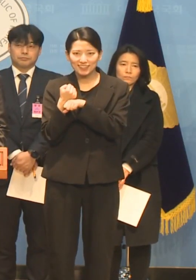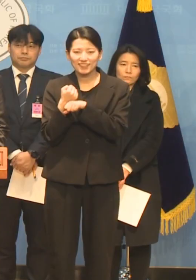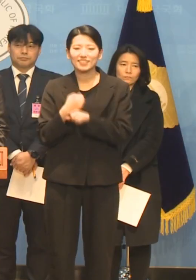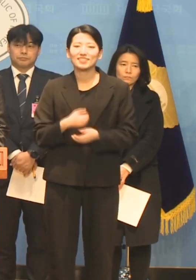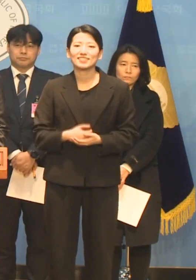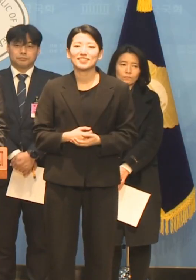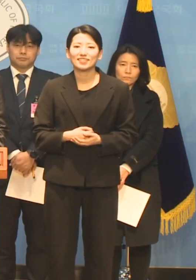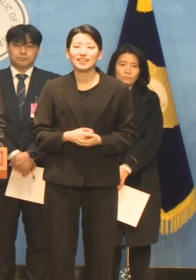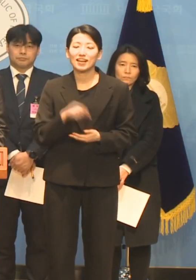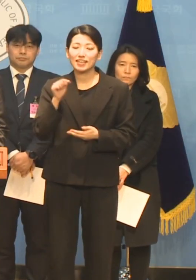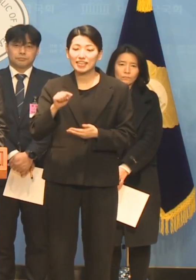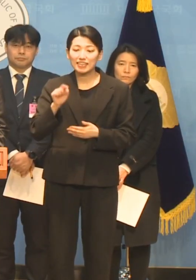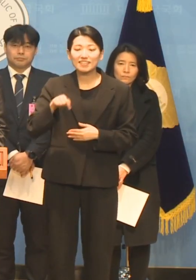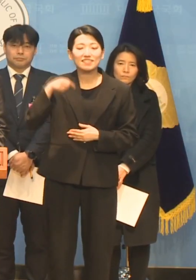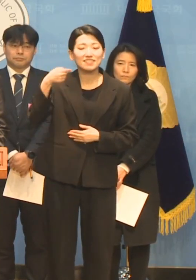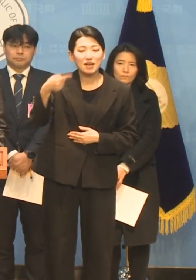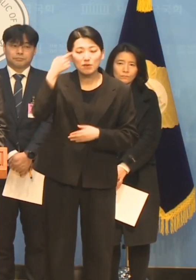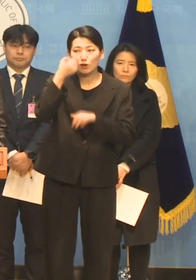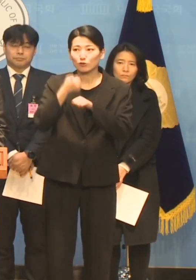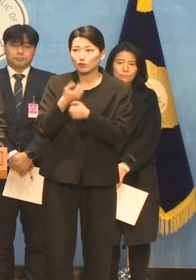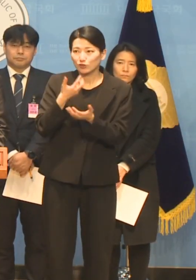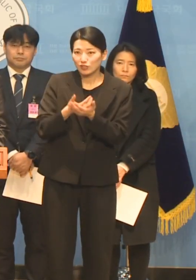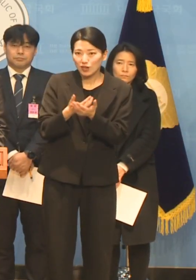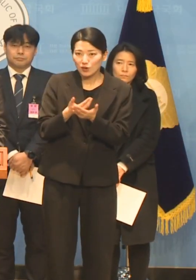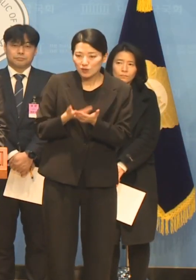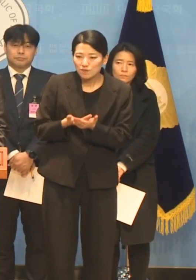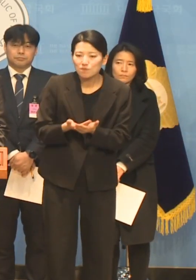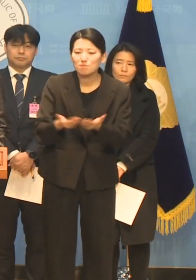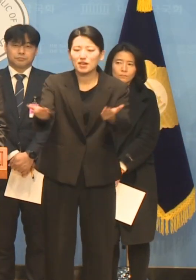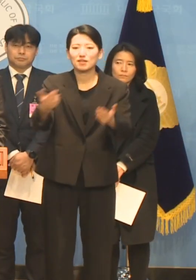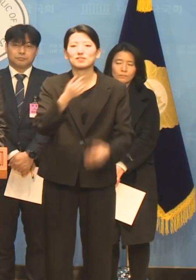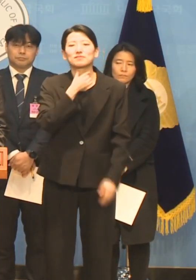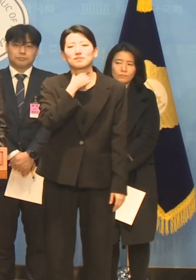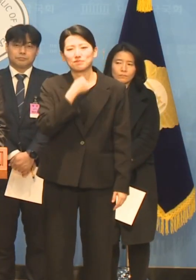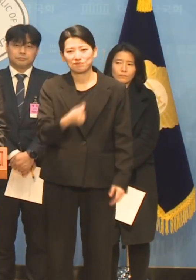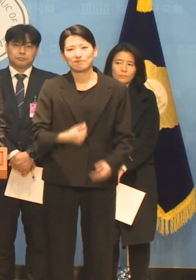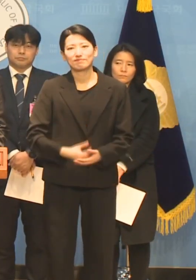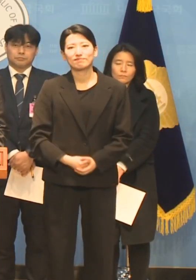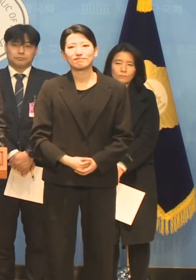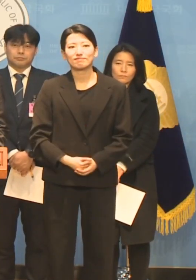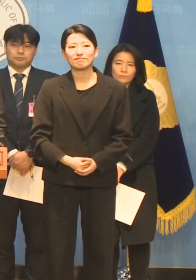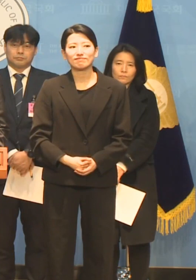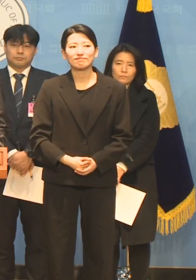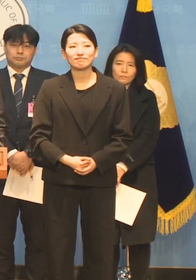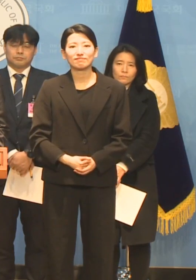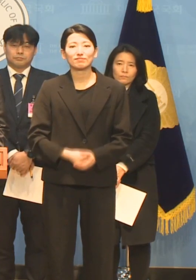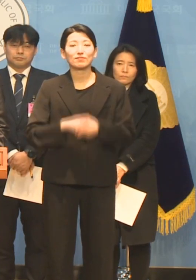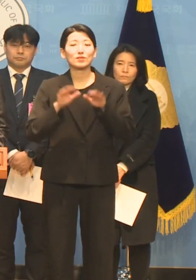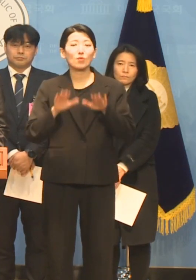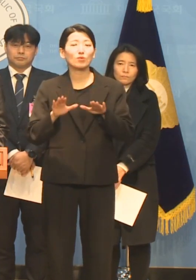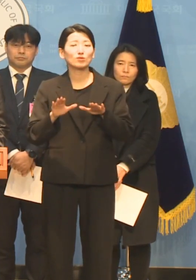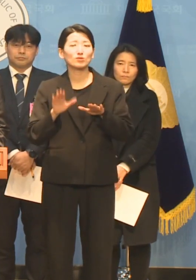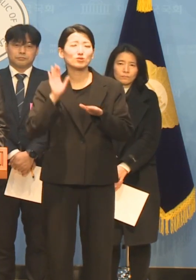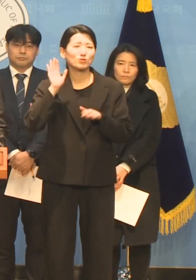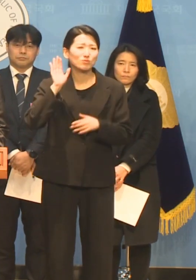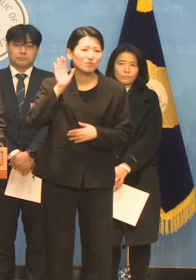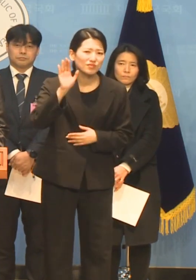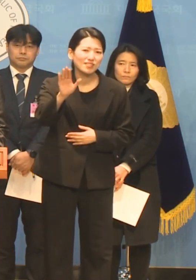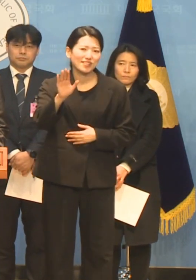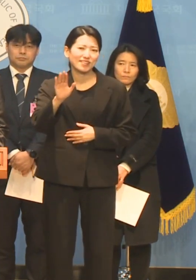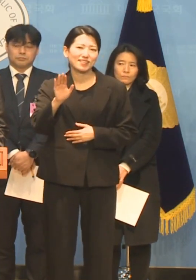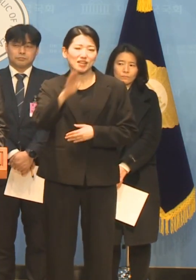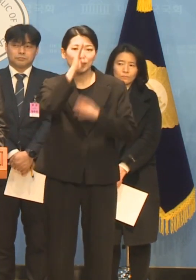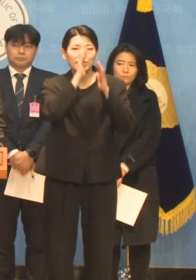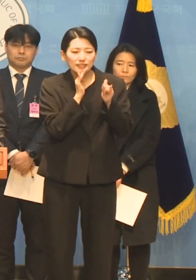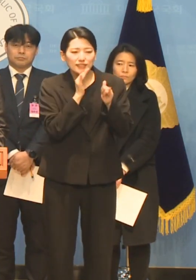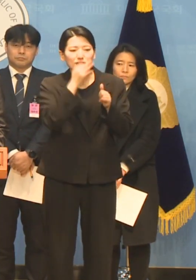연구자들께서 그거에 대한 연구 결과를 여러분께 오픈해 드릴 예정입니다. 아무쪼록 오늘을 계기로 좋은 결과 그리고 환자들에게